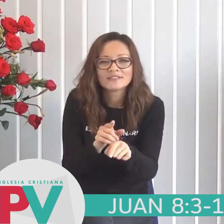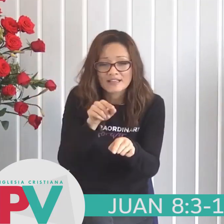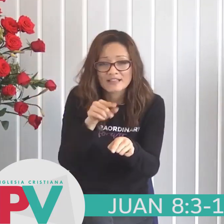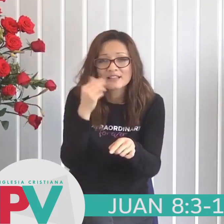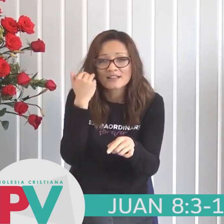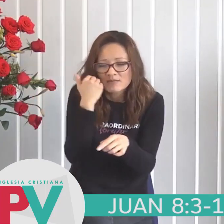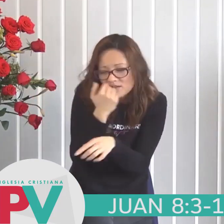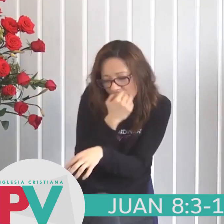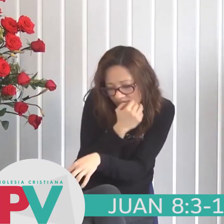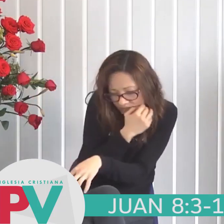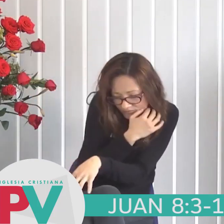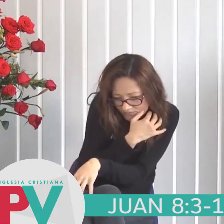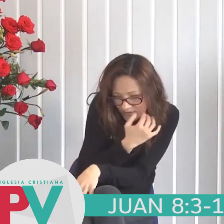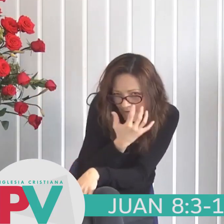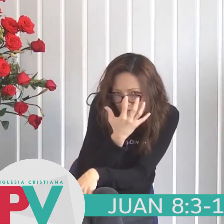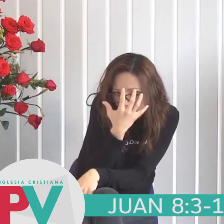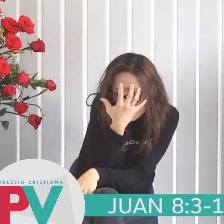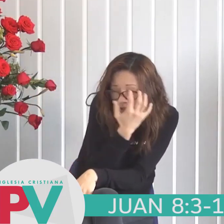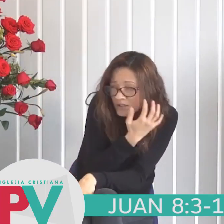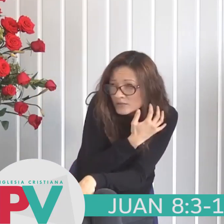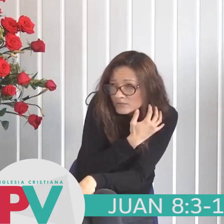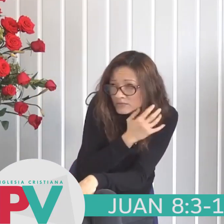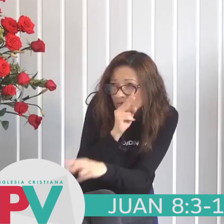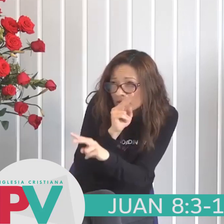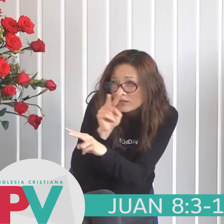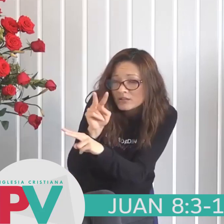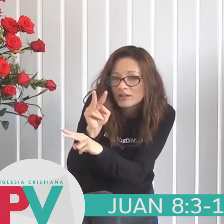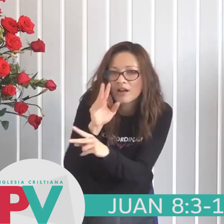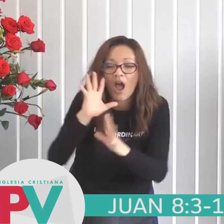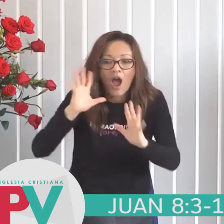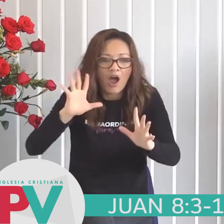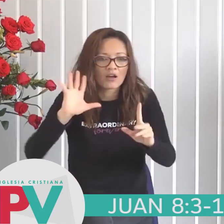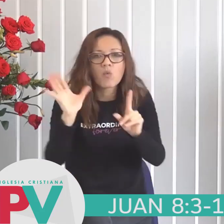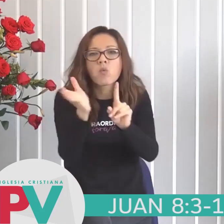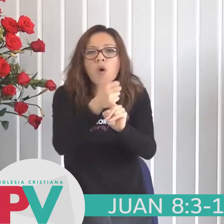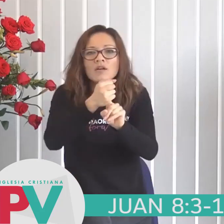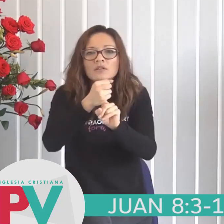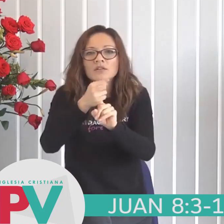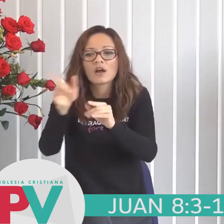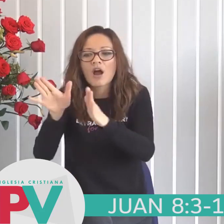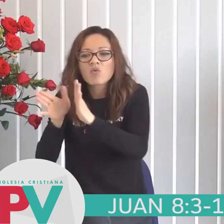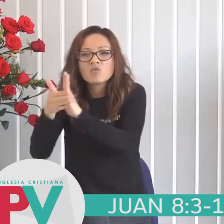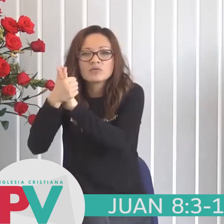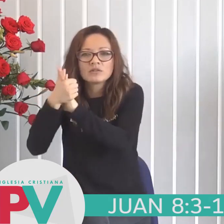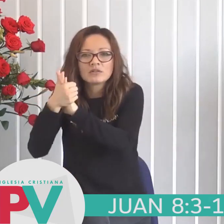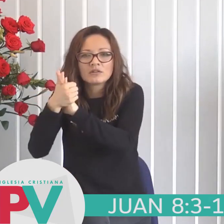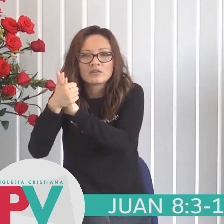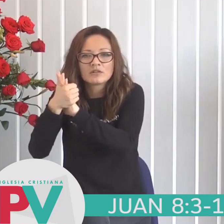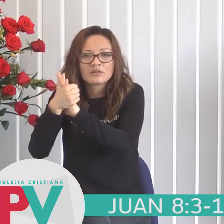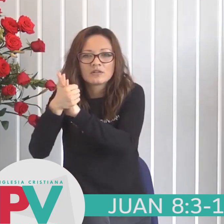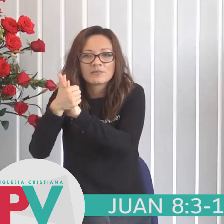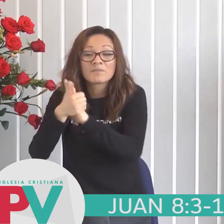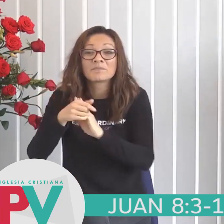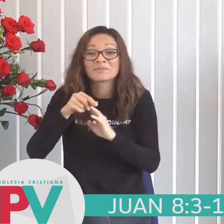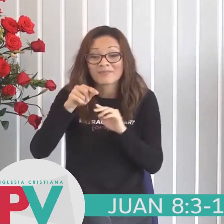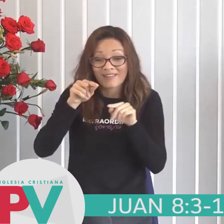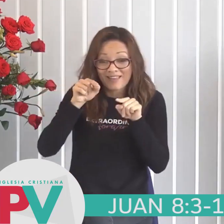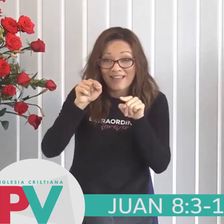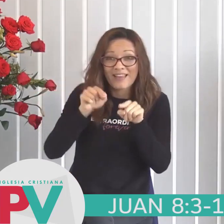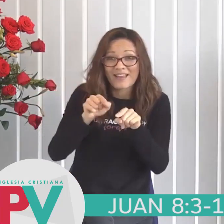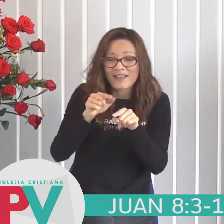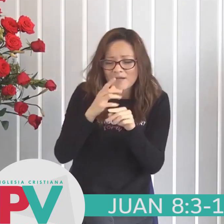Ella que estaba avergonzada porque había sido sorprendida en el mismo acto del adulterio. Y queda